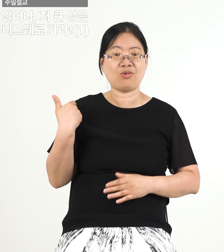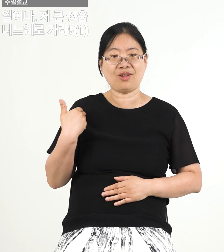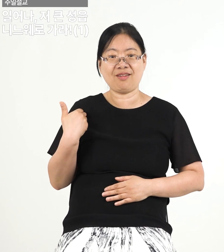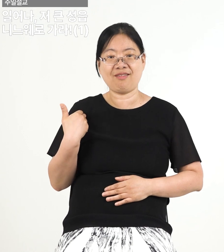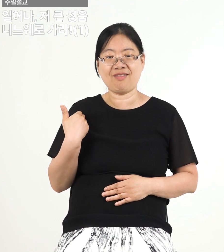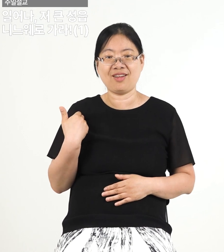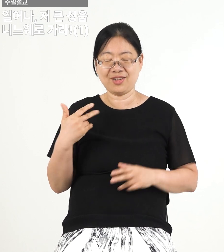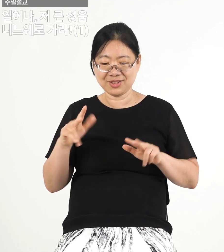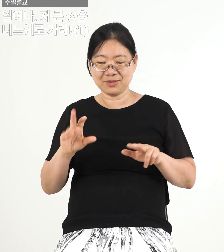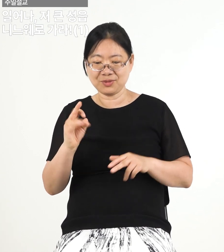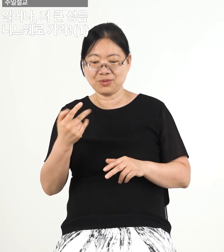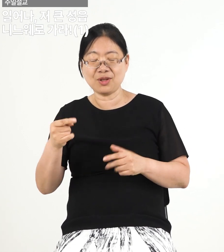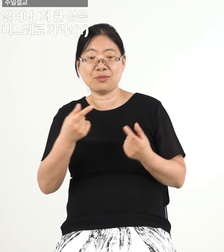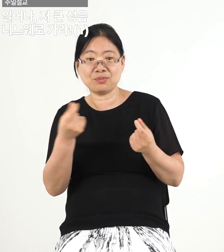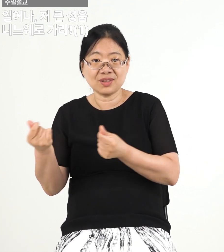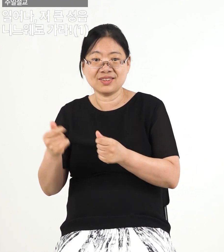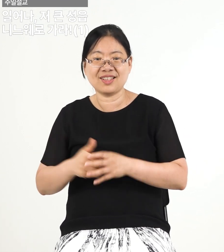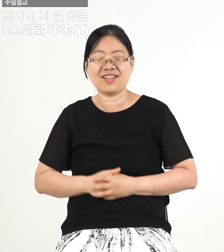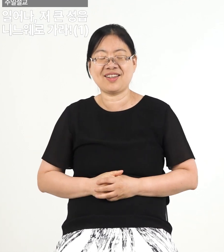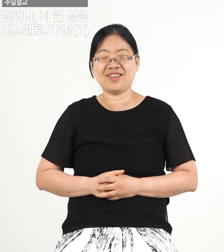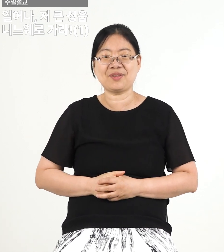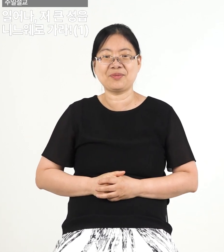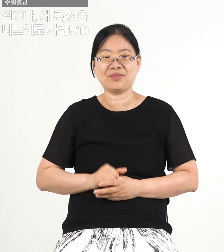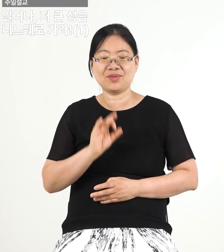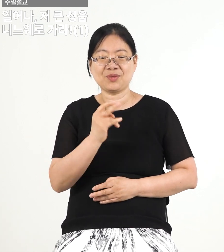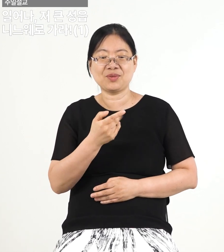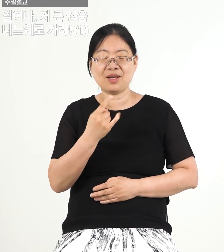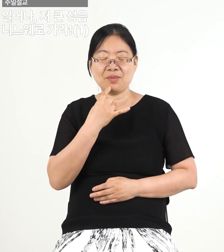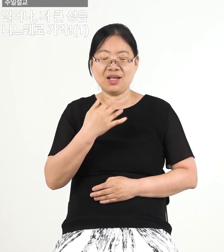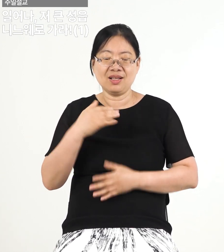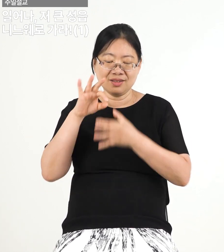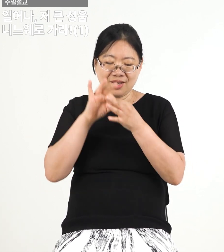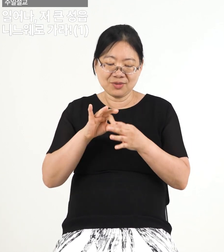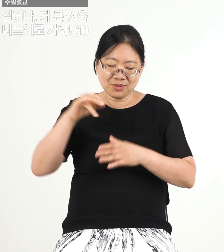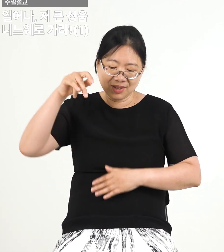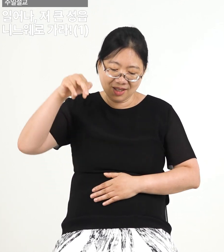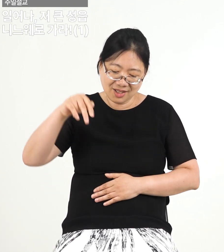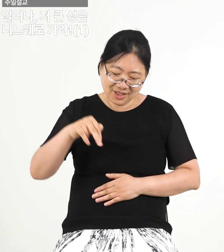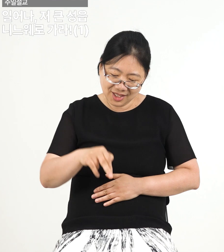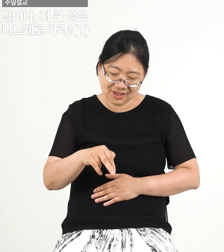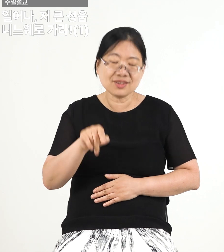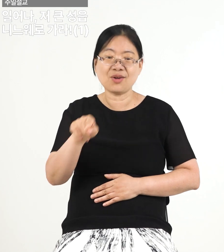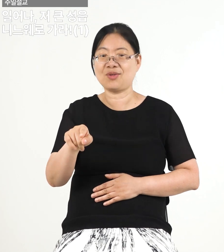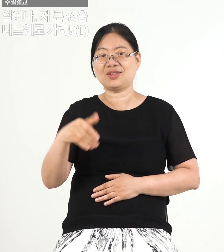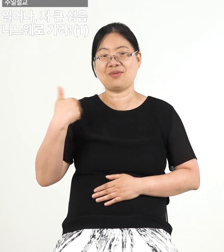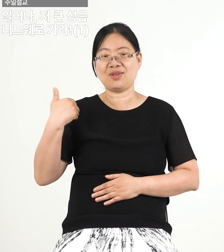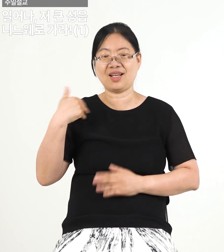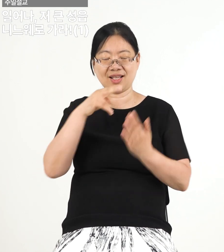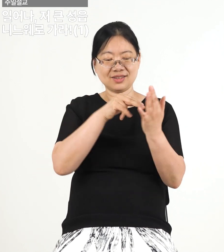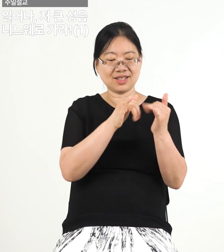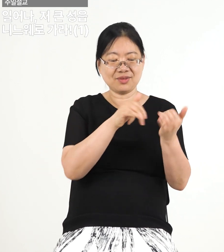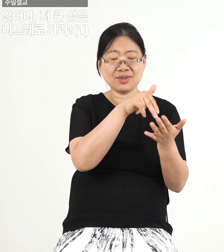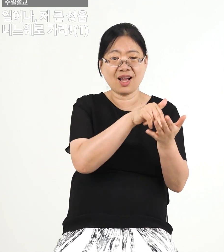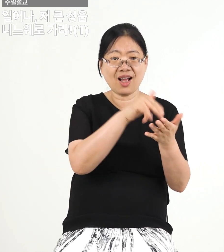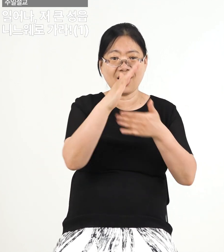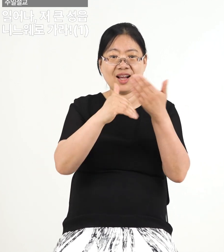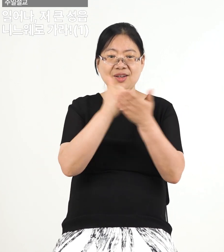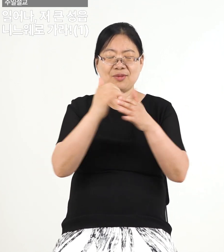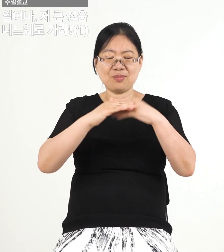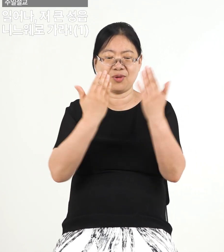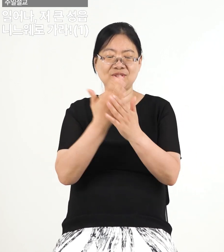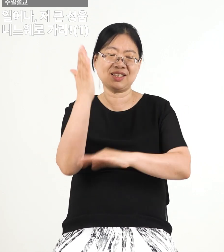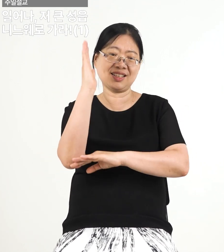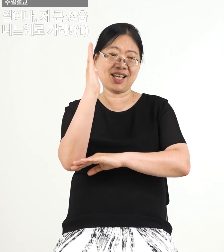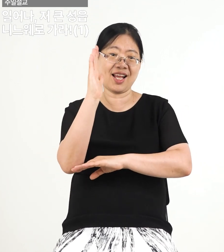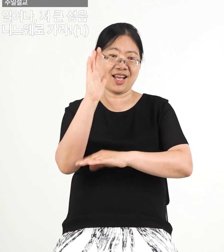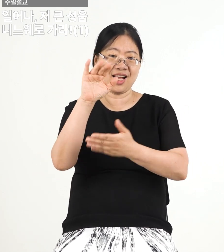똑같은 거예요. 저 요나만 몰라요. 우리는 독자의 입장에서 하나님의 전체 스토리를